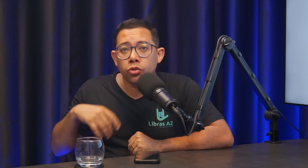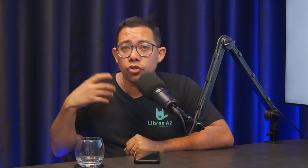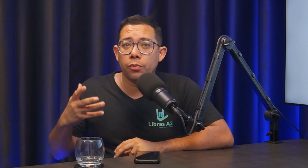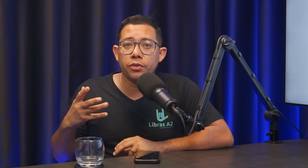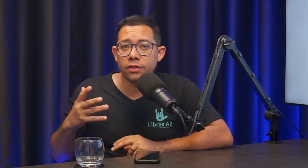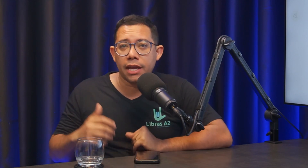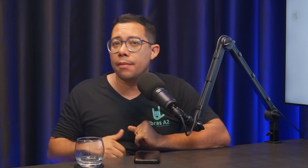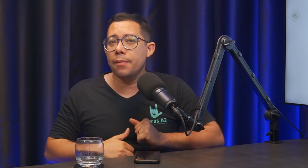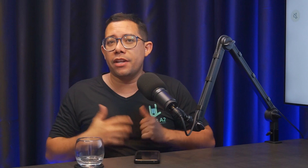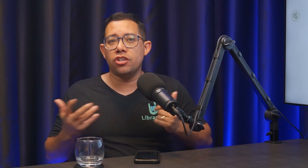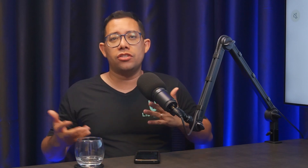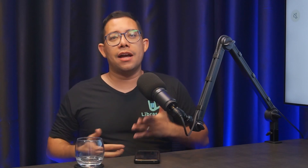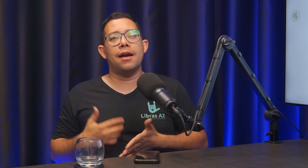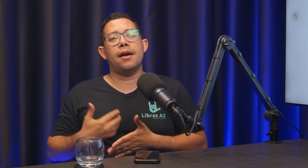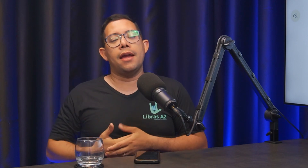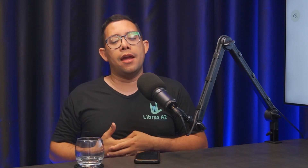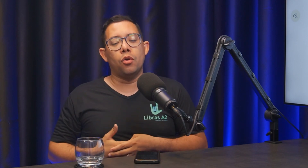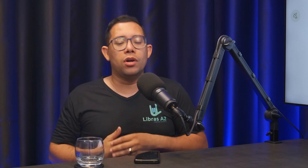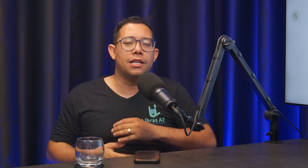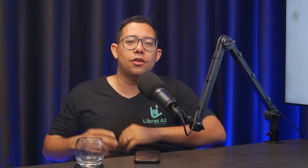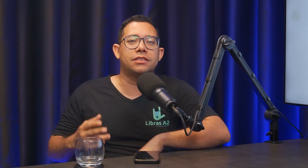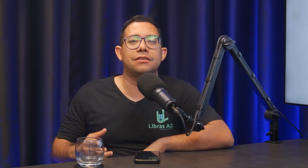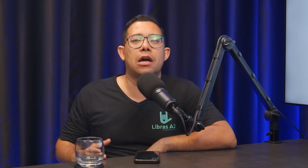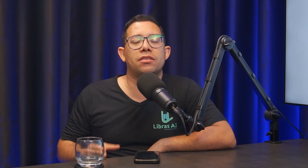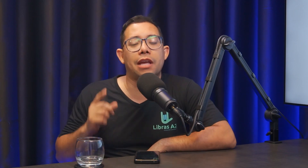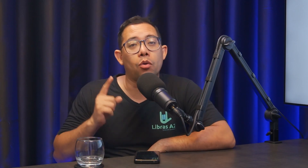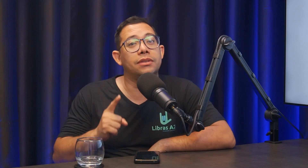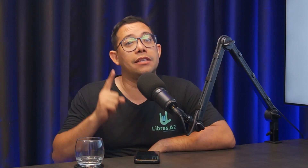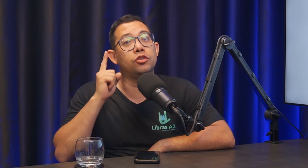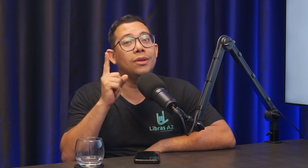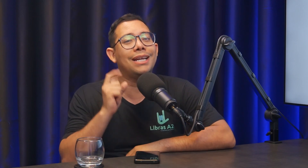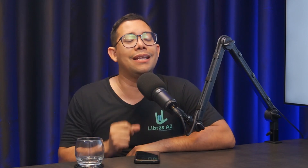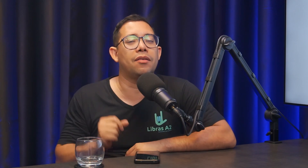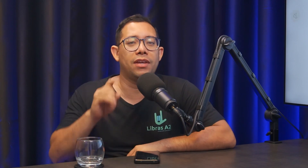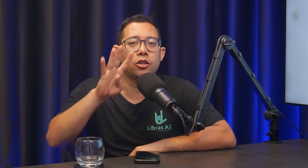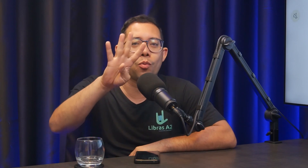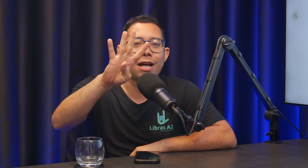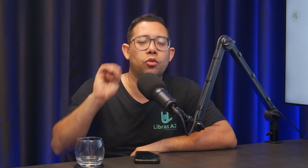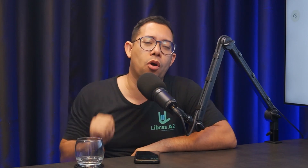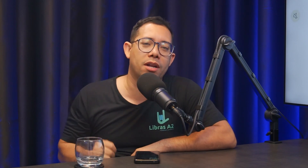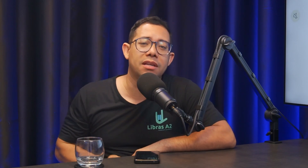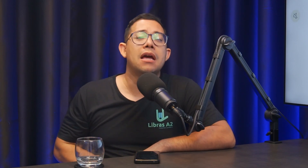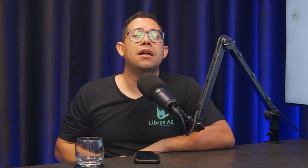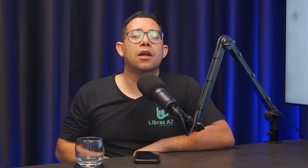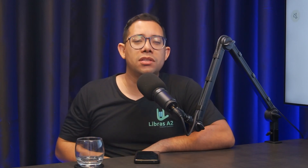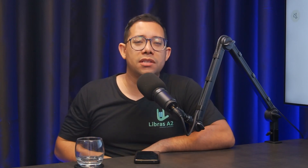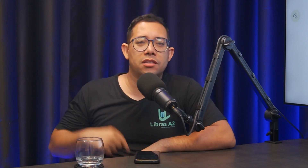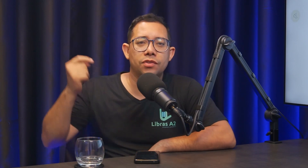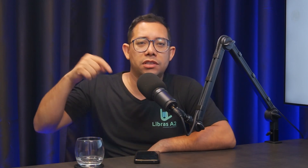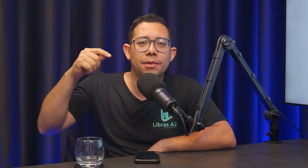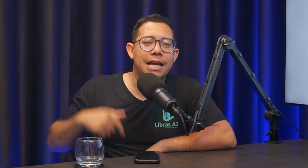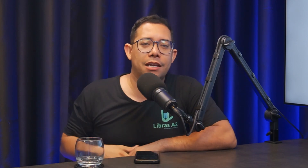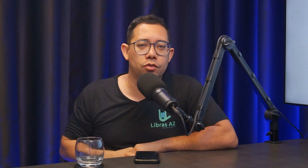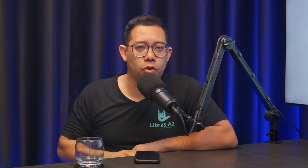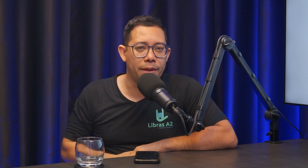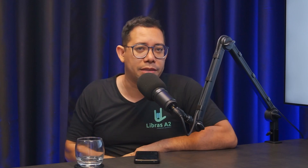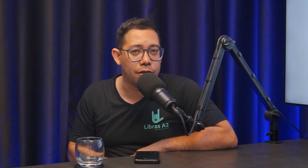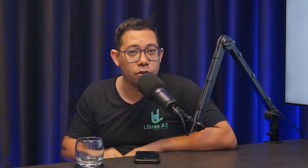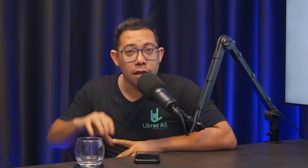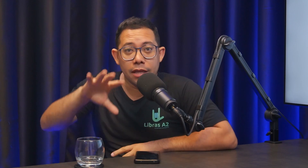tipo de tema pra gente estar colocando em nossas aulas, que acontece toda quinta-feira às 4 horas, não esqueça de você mandar aqui nos comentários. E tem